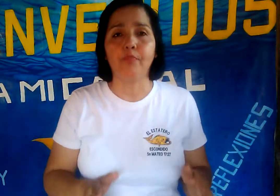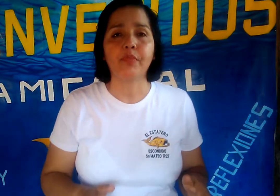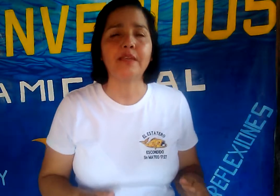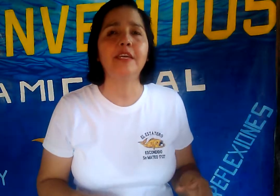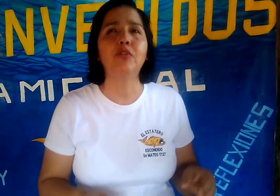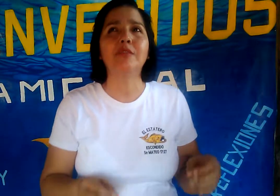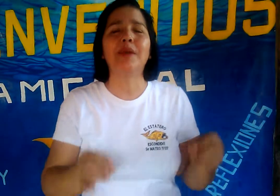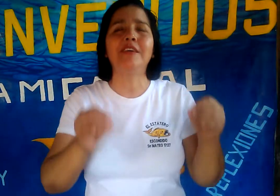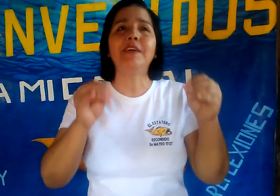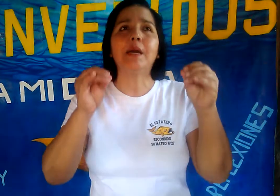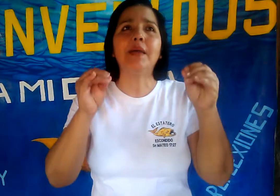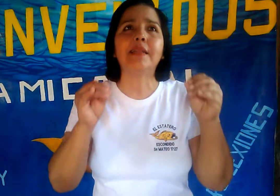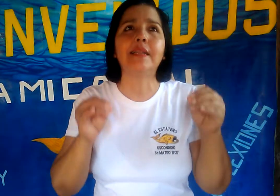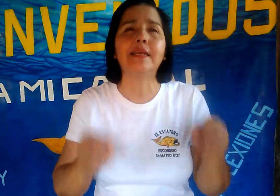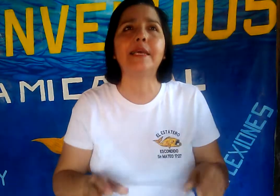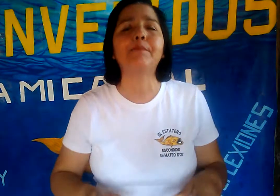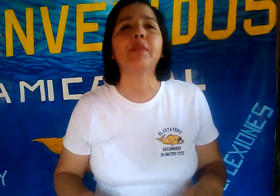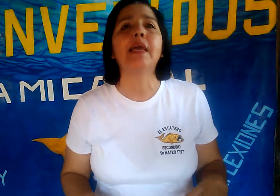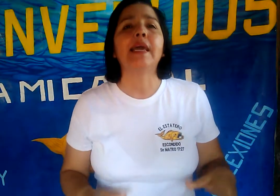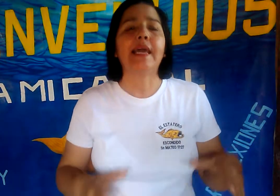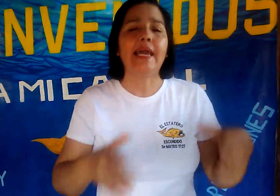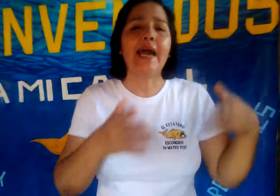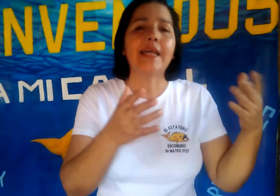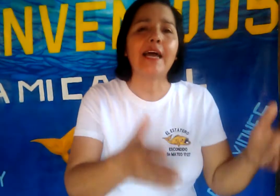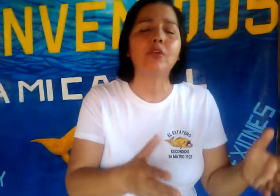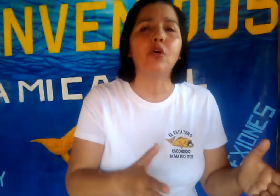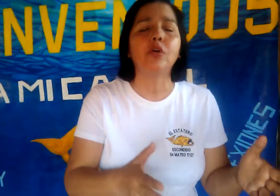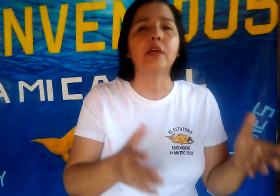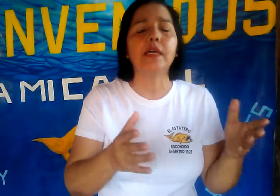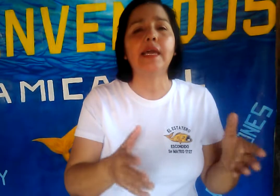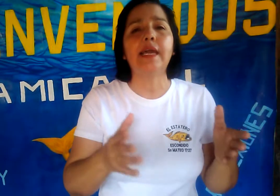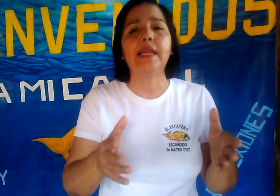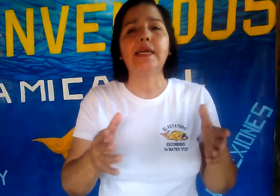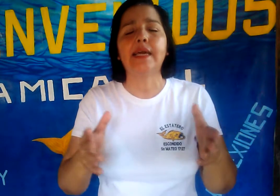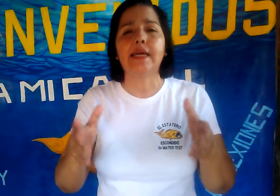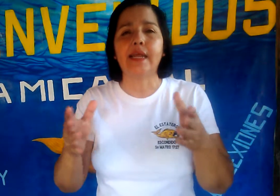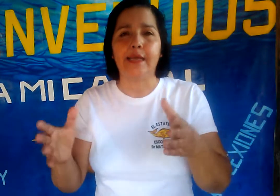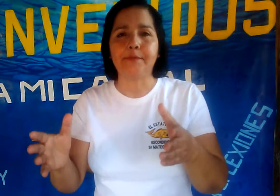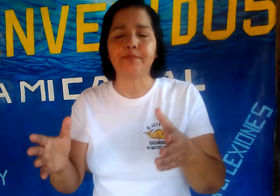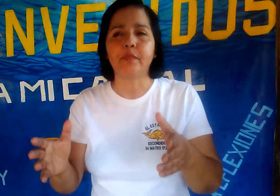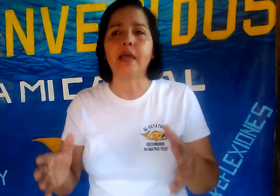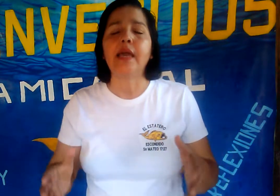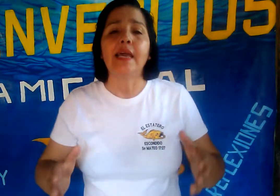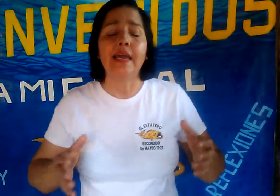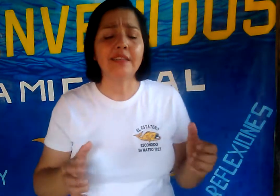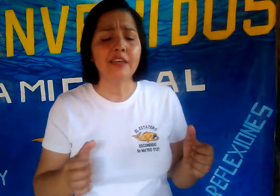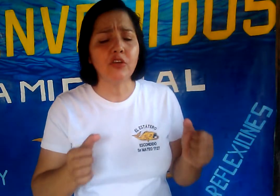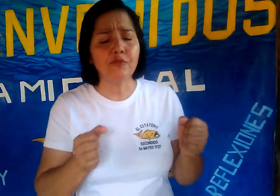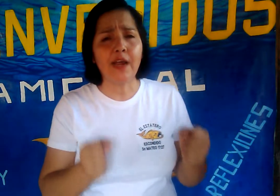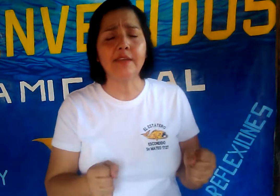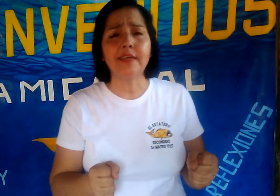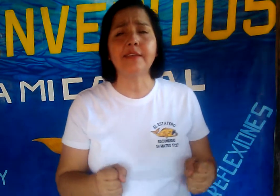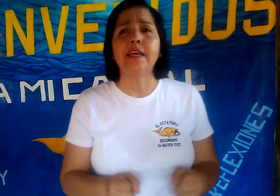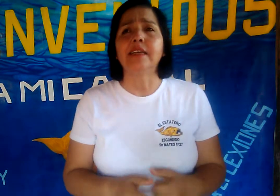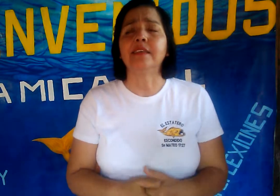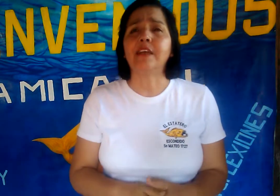sino específicamente dice que ha dado y el que cree estas dos frases se